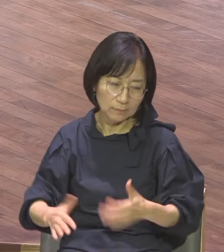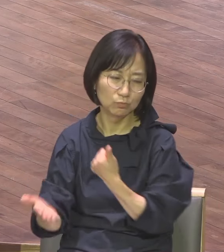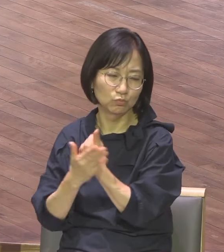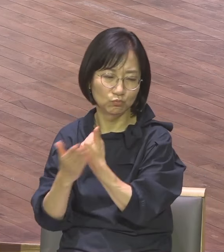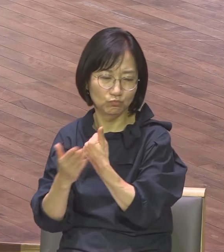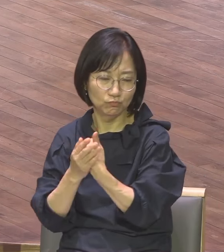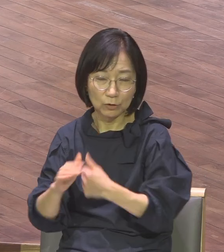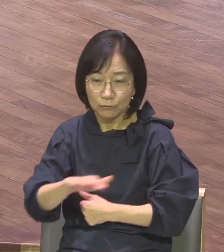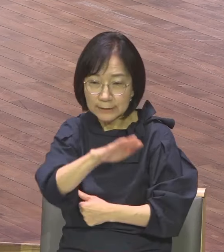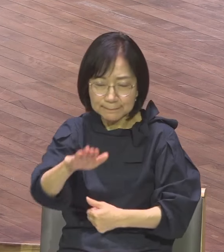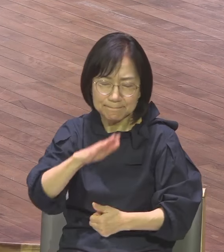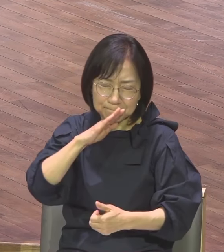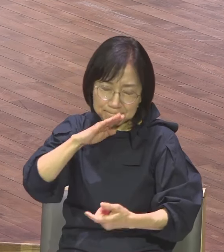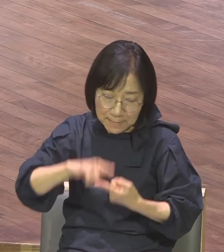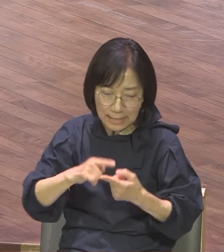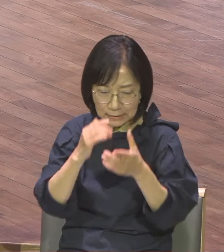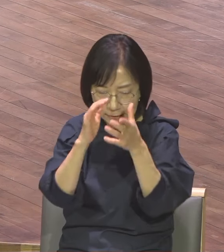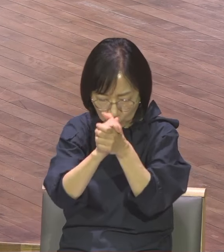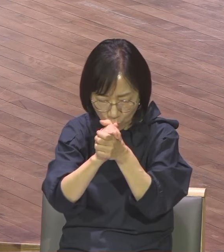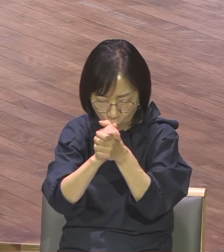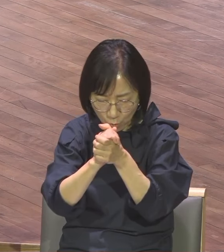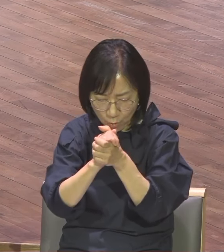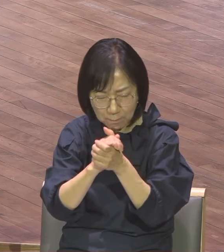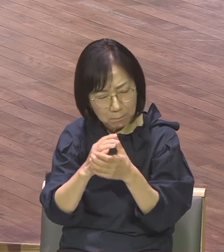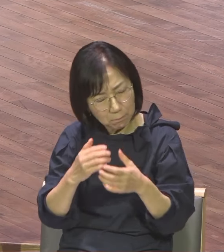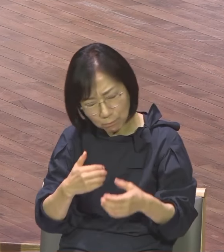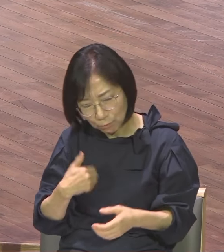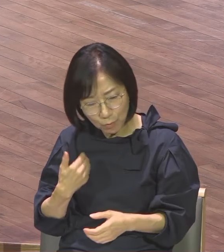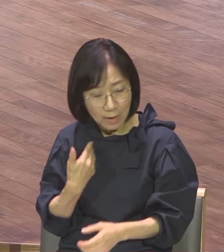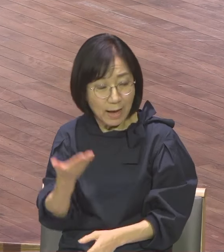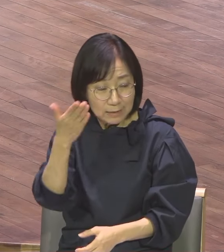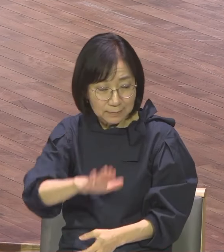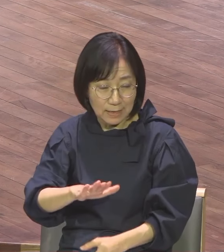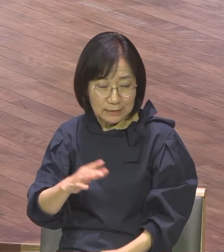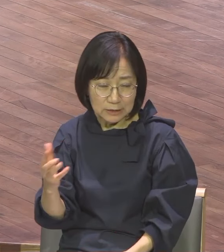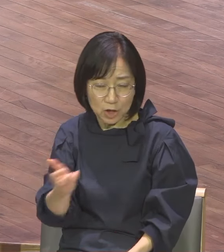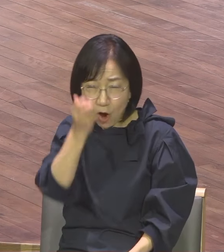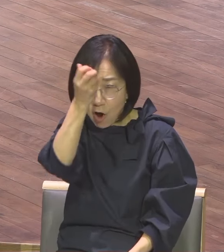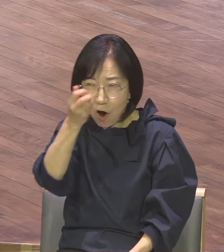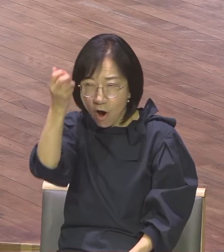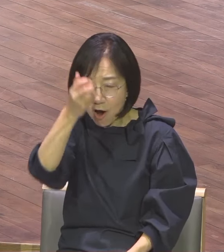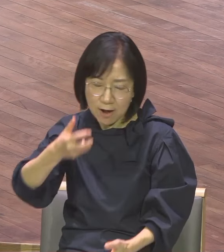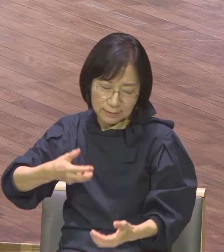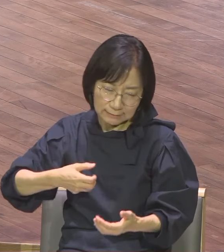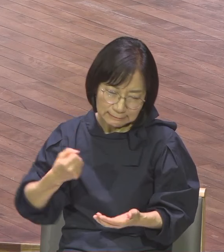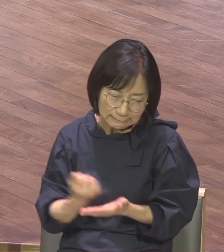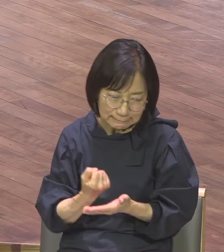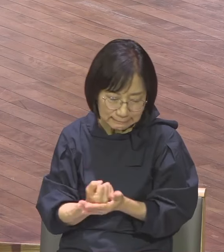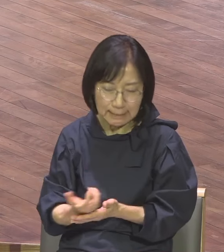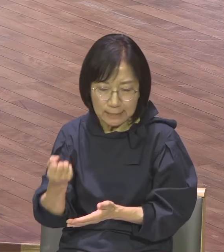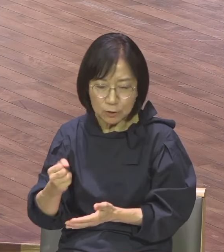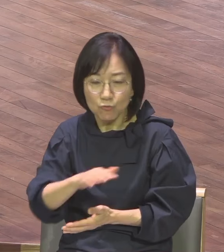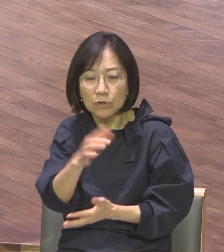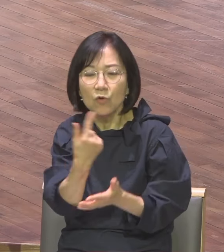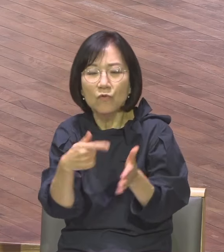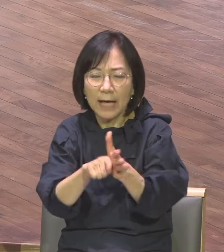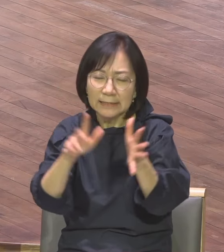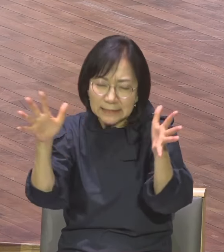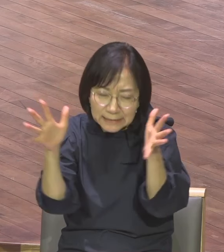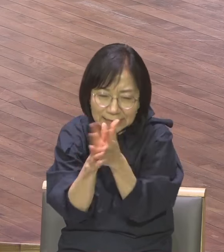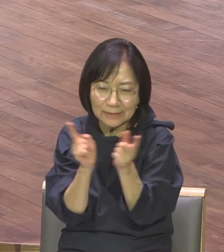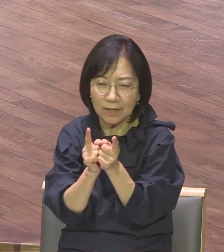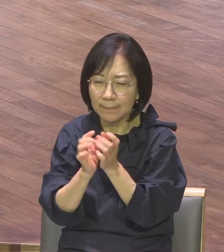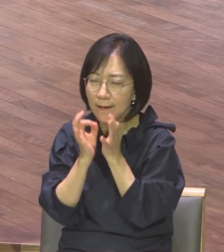도우시나니 우리는 마땅히 기도할 바를 알지 못하나 오직 성령이 말할 수 없는 탄식으로 우리를 위하여 친히